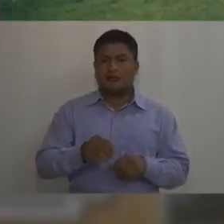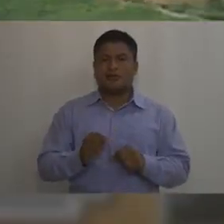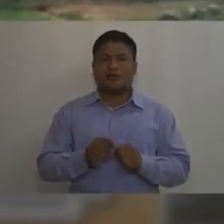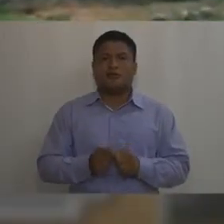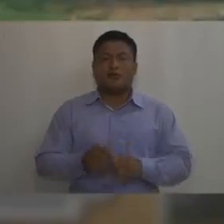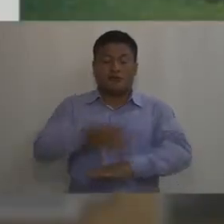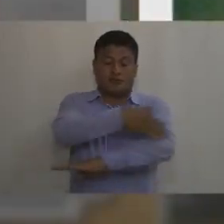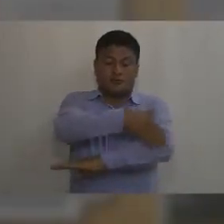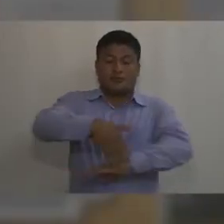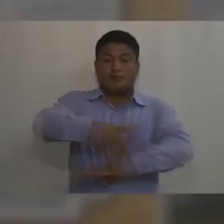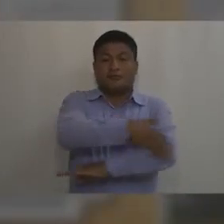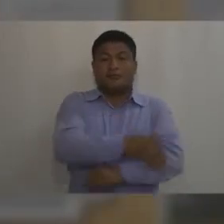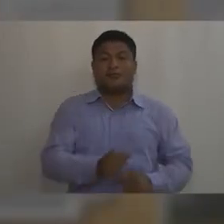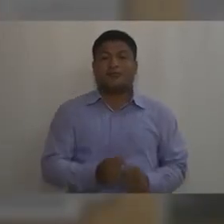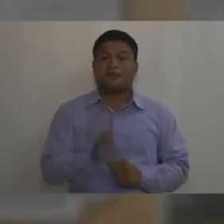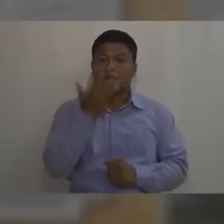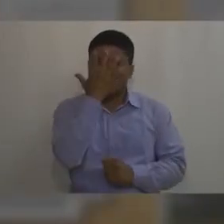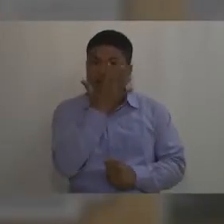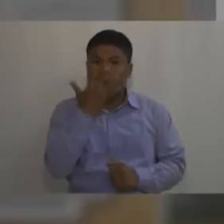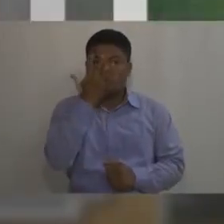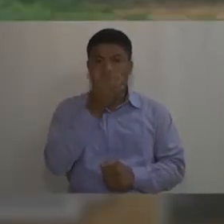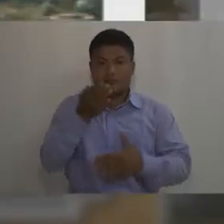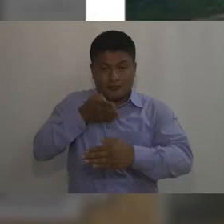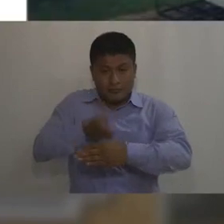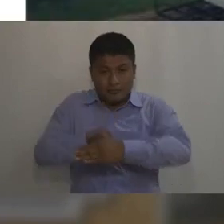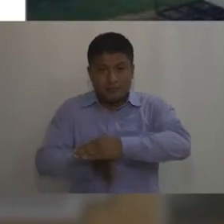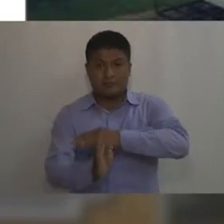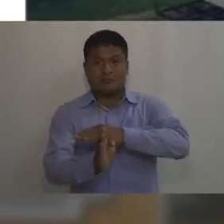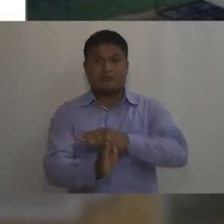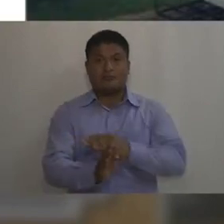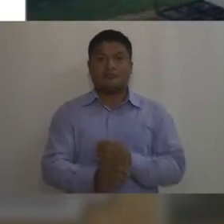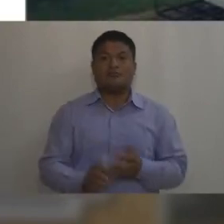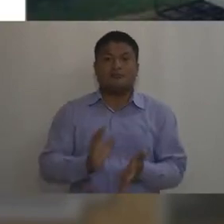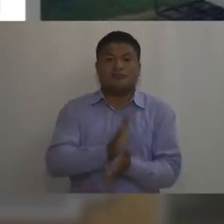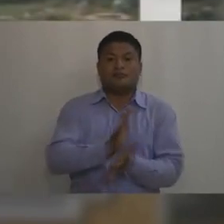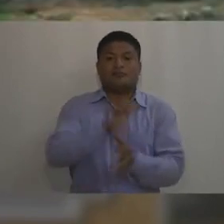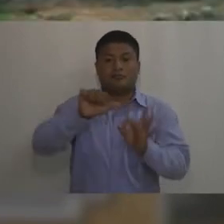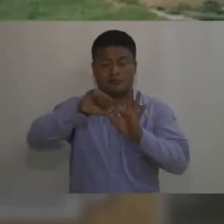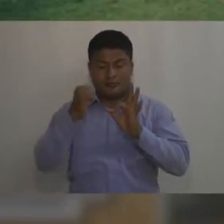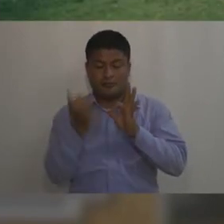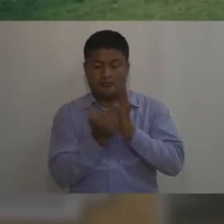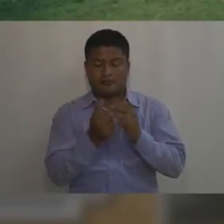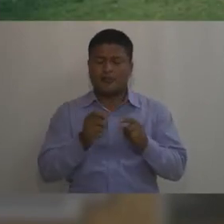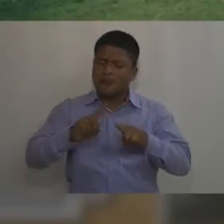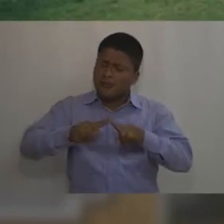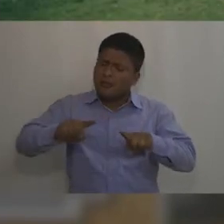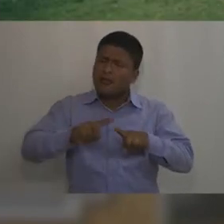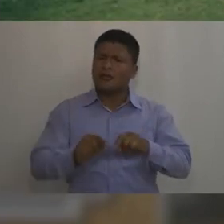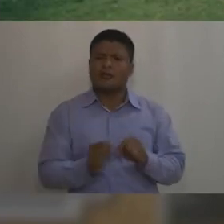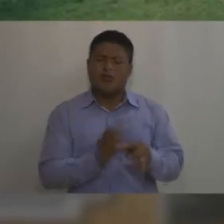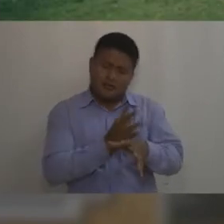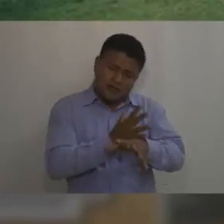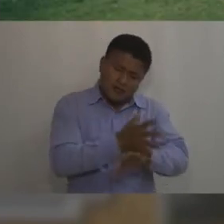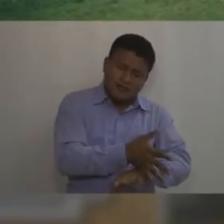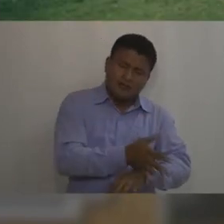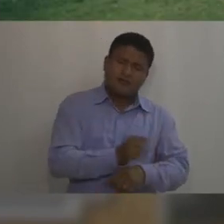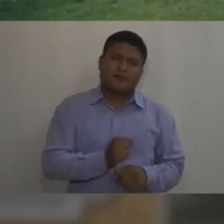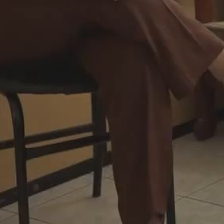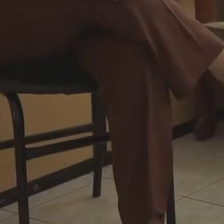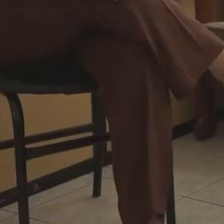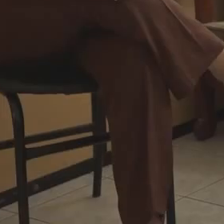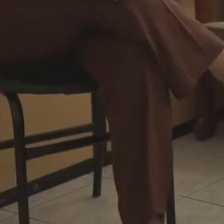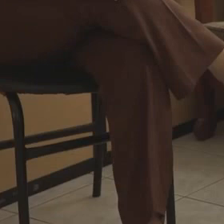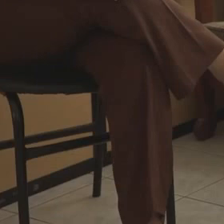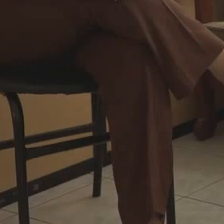inicialmente allá en la Avenida Esveraldas, adjunta a la Unidad de Educación Regular, pero después